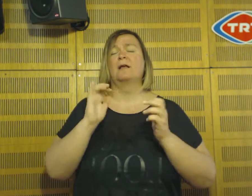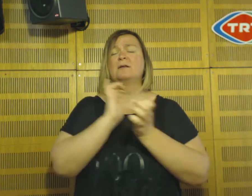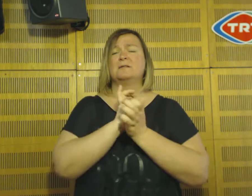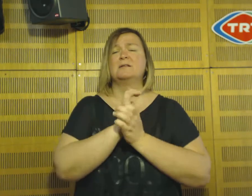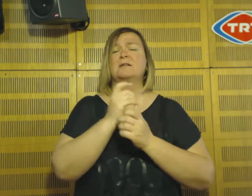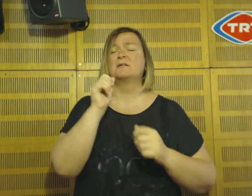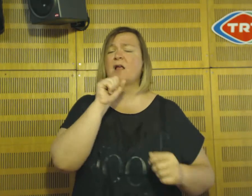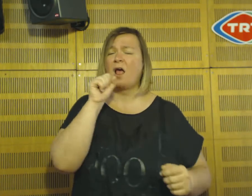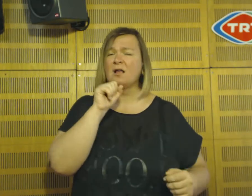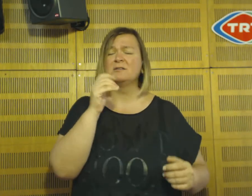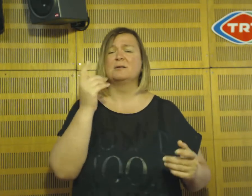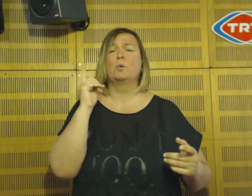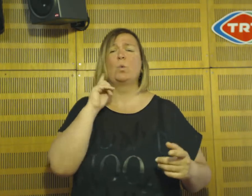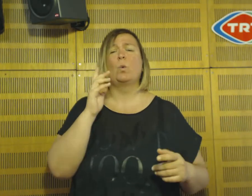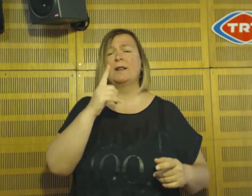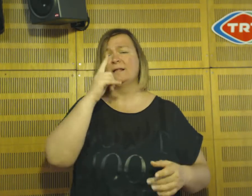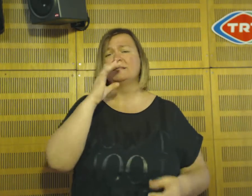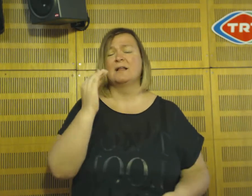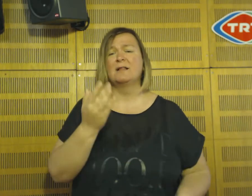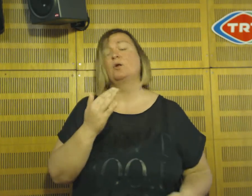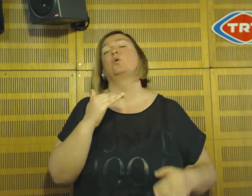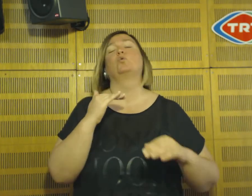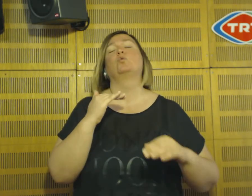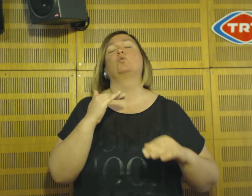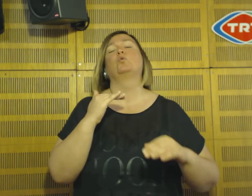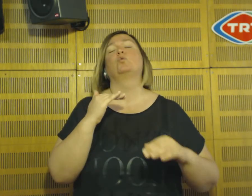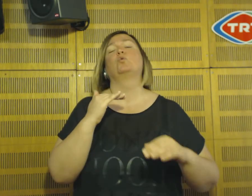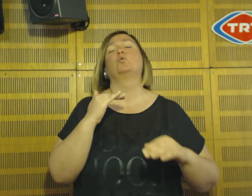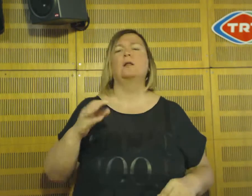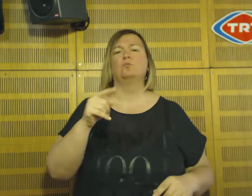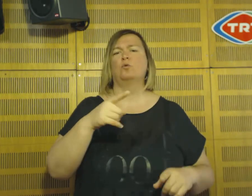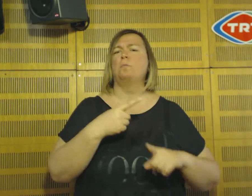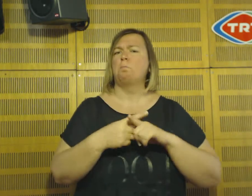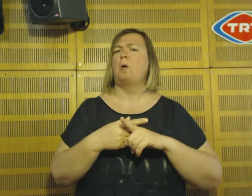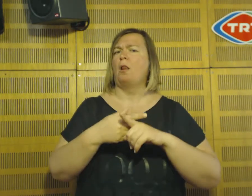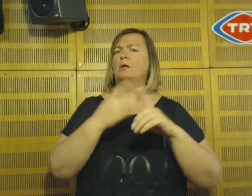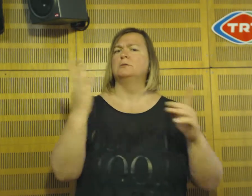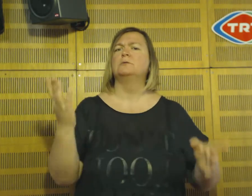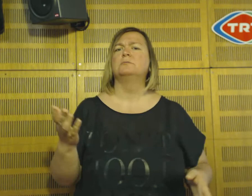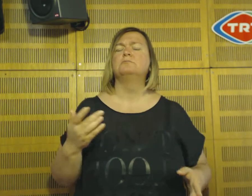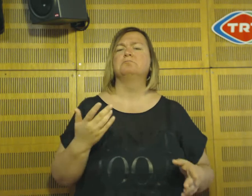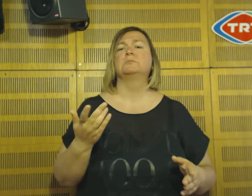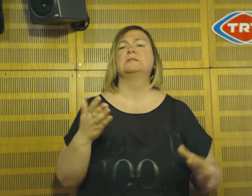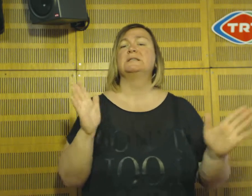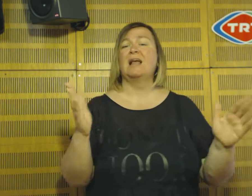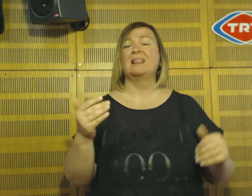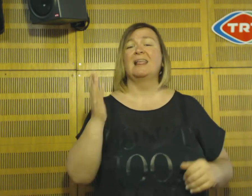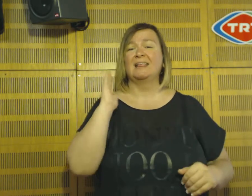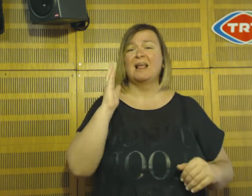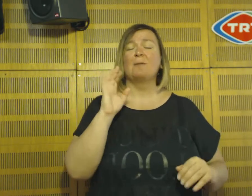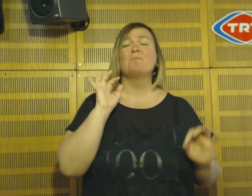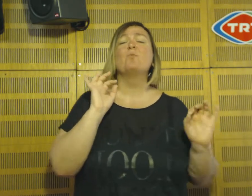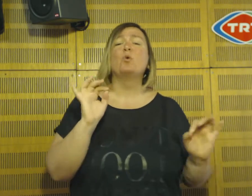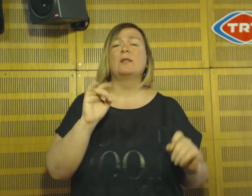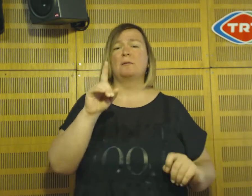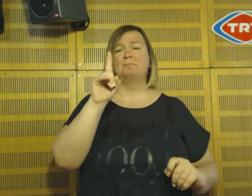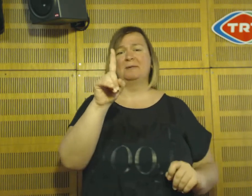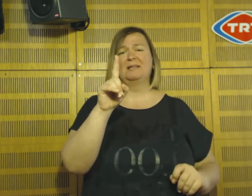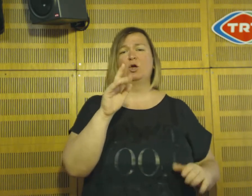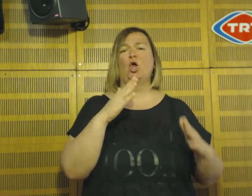sanatçılar, duyarlı insanlar, toplumun önde gelenleri bunu paylaştı. Ve diyoruz ki sandığa giderken mutlaka yanınızda bir komşunuzu